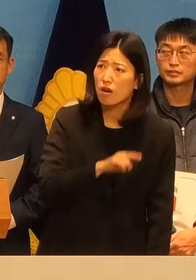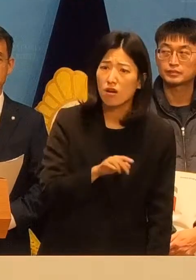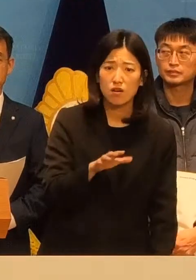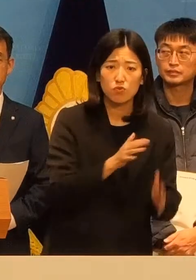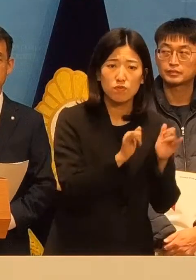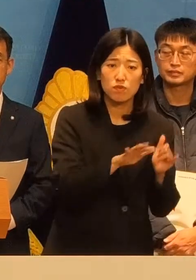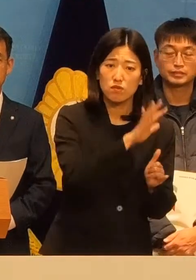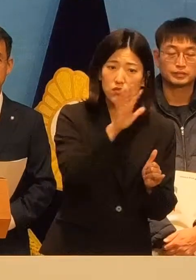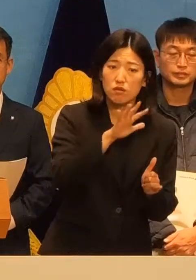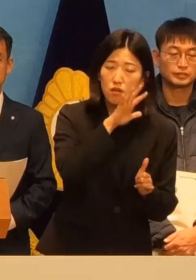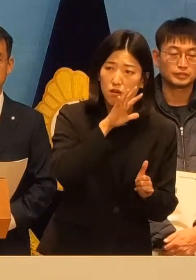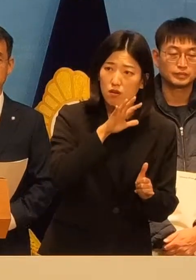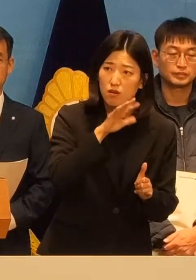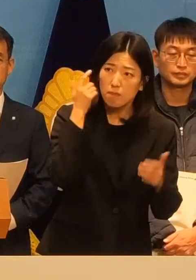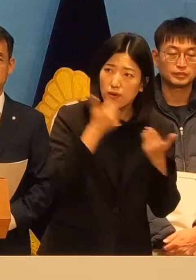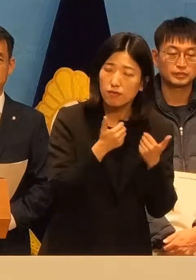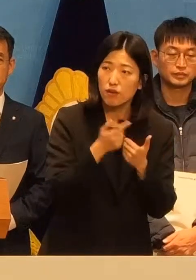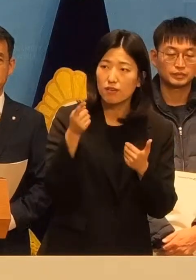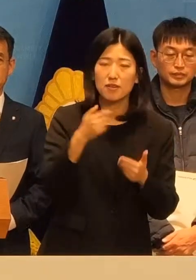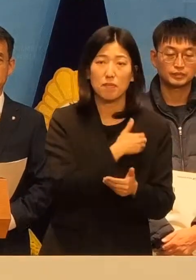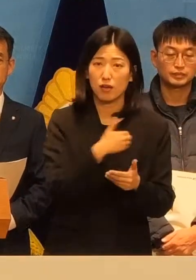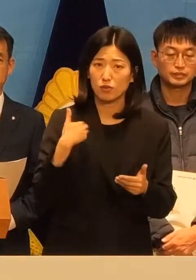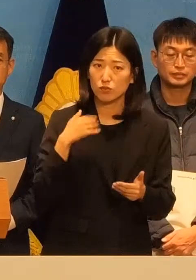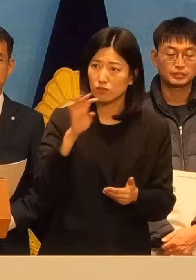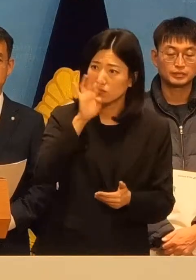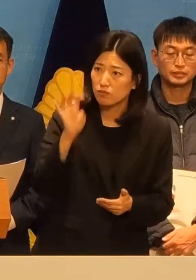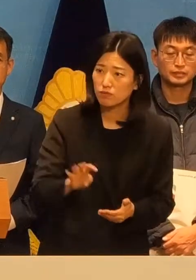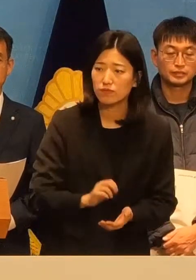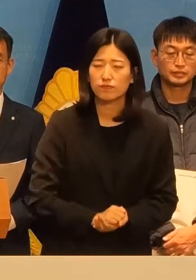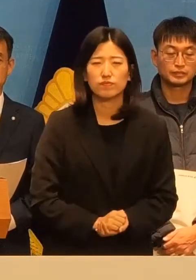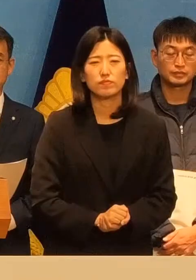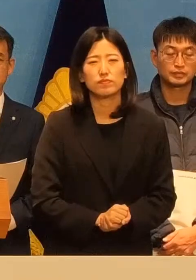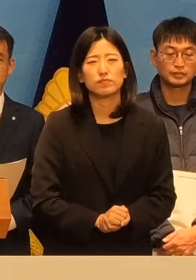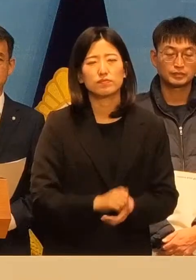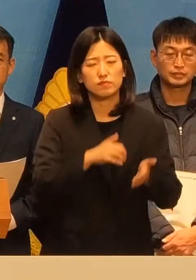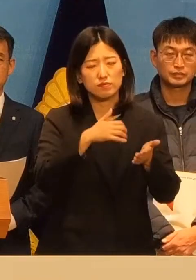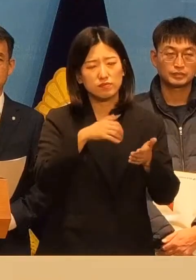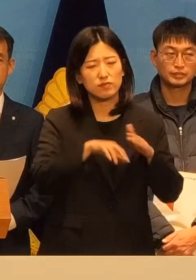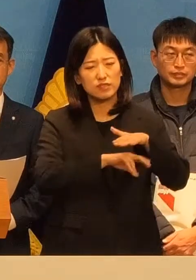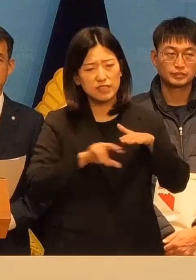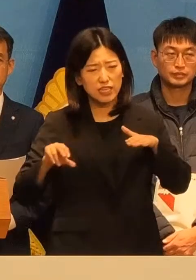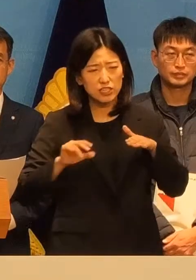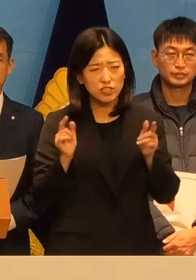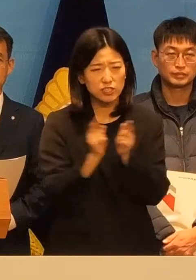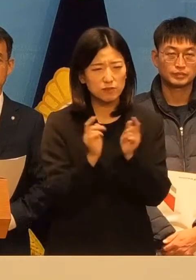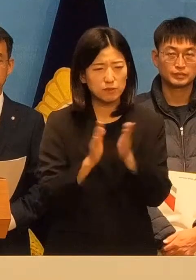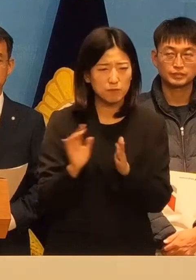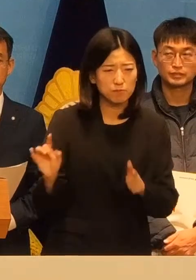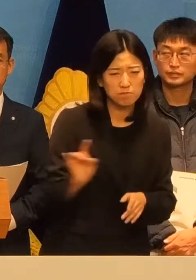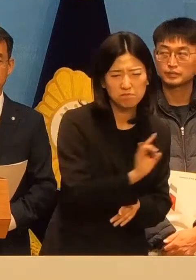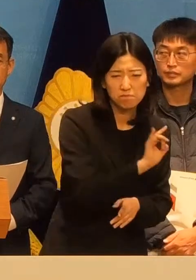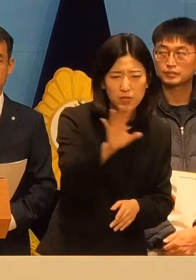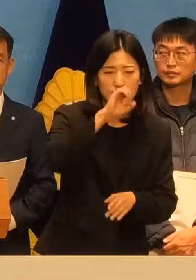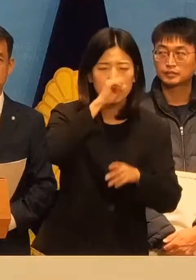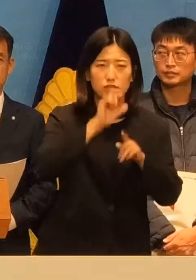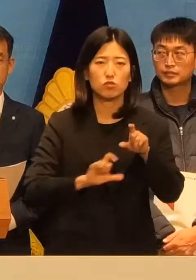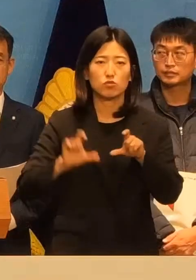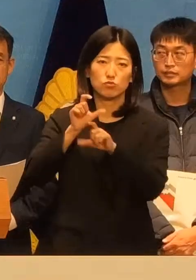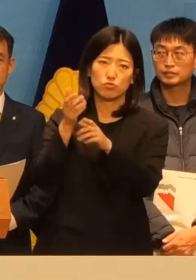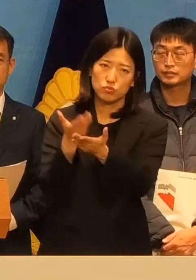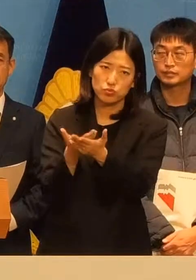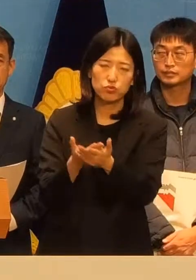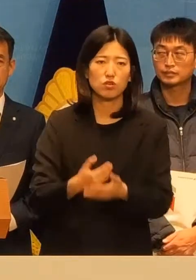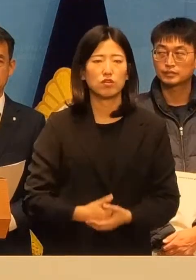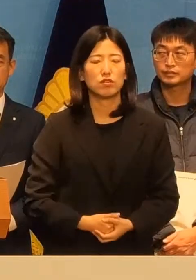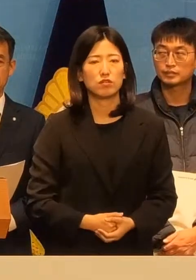내용을 이해하시고 앞으로 1호선 직결 증차에 대한 예산 수립에 대해서 큰 힘을 실어주기 바라고, 저희 역시